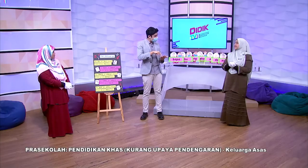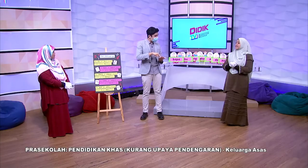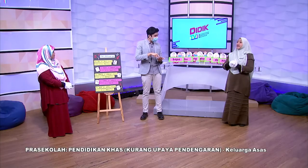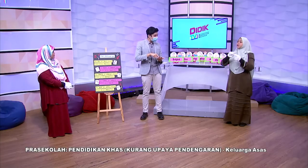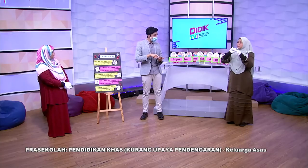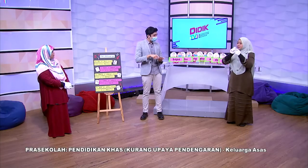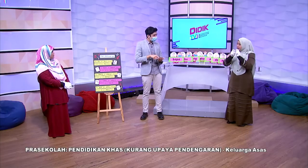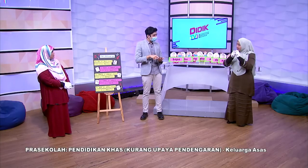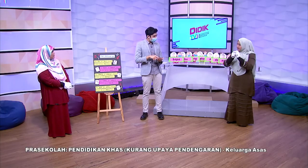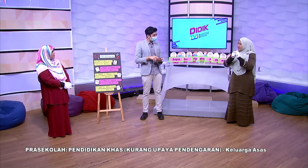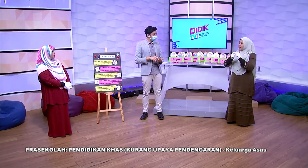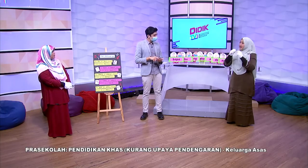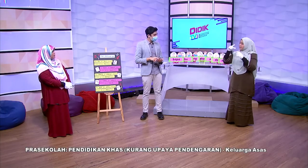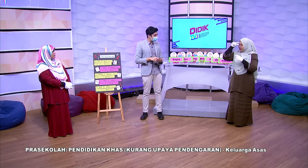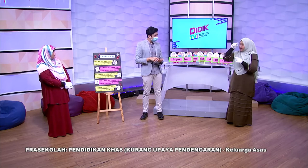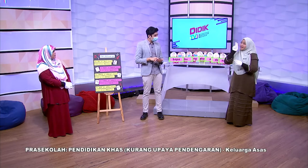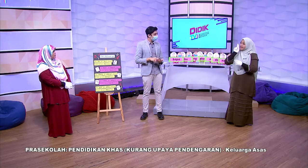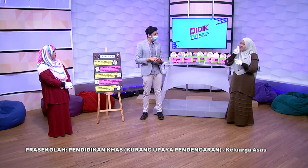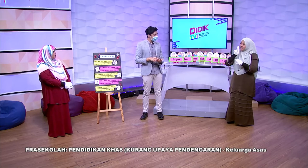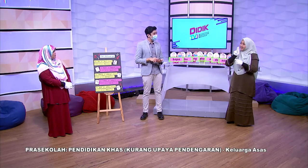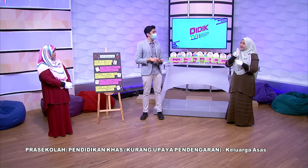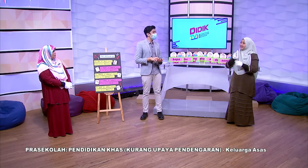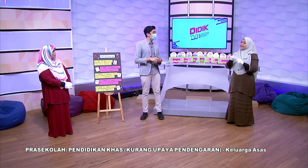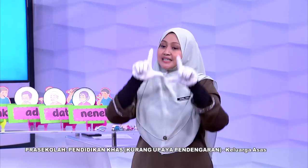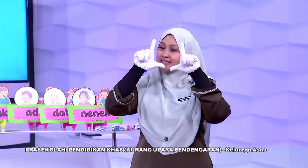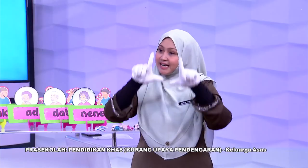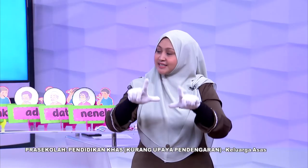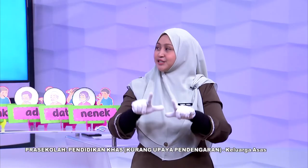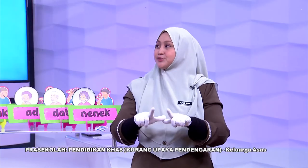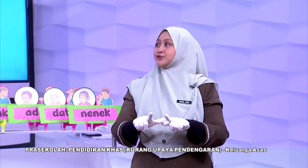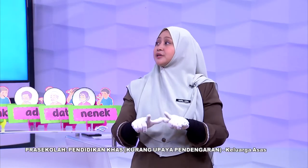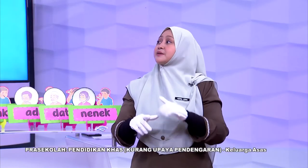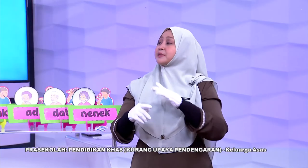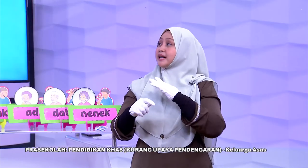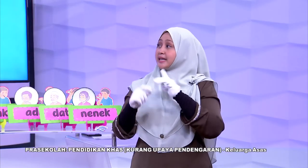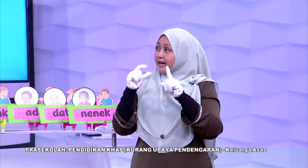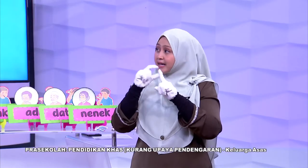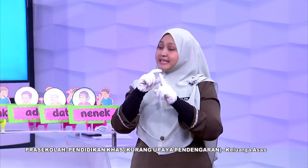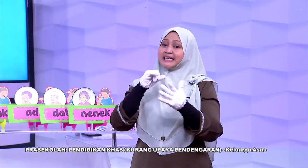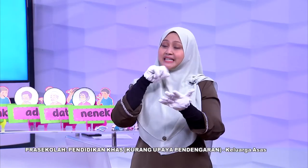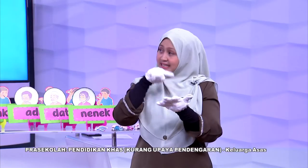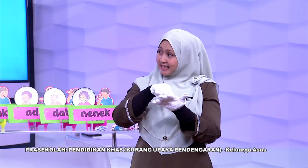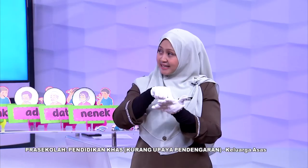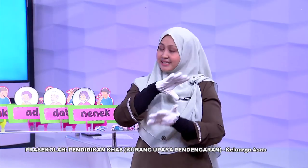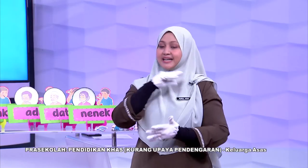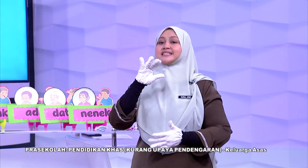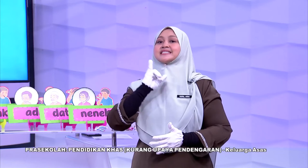hanya tuh kah Ah Abang kakak aku yang terjadi situ perkataan ini dan